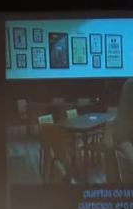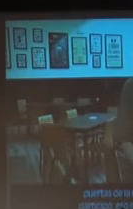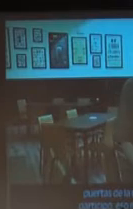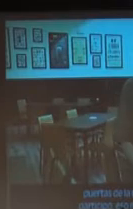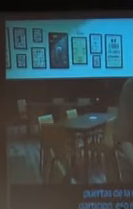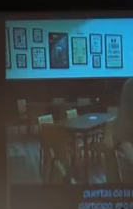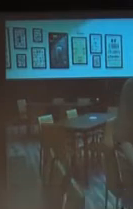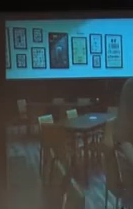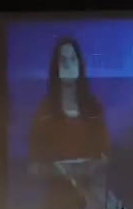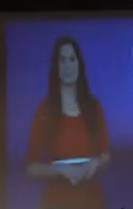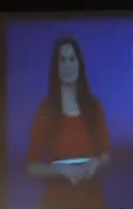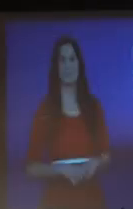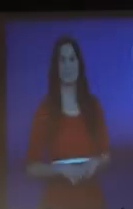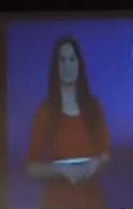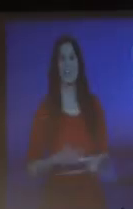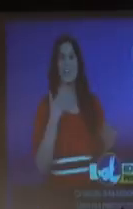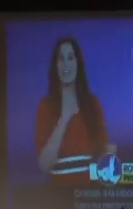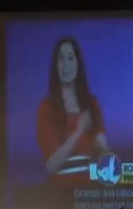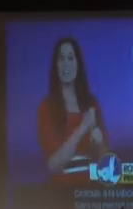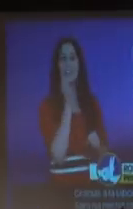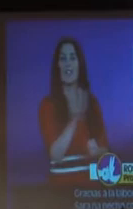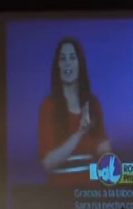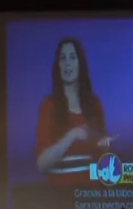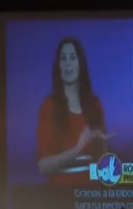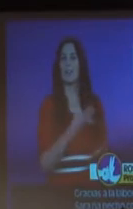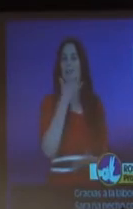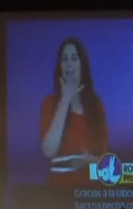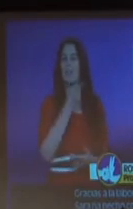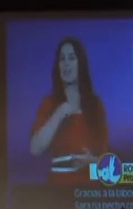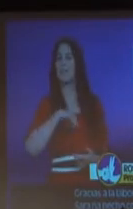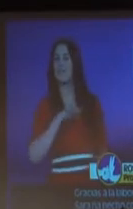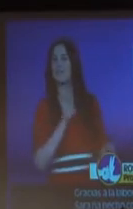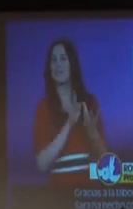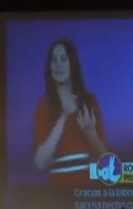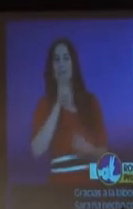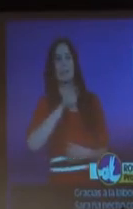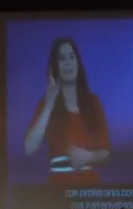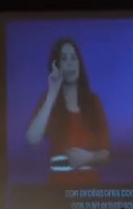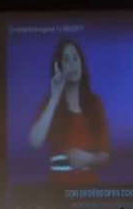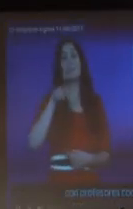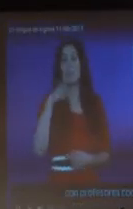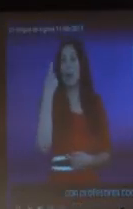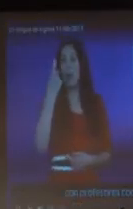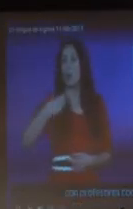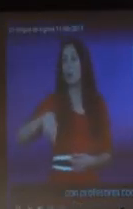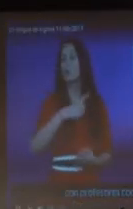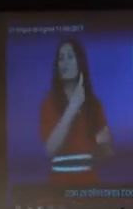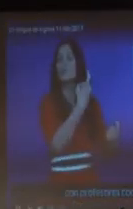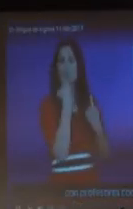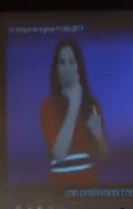mucho. Gracias a la labor que la intérprete Sara nos ha hecho con nosotros, tanto con profesores como con alumnos, que nos ha